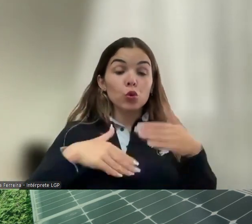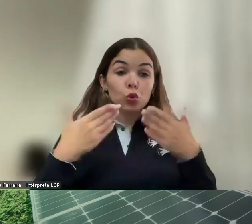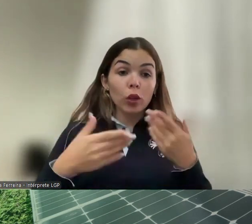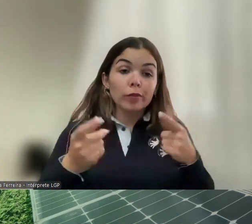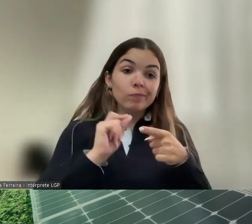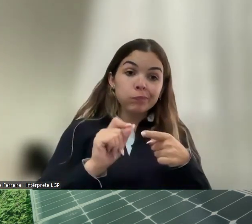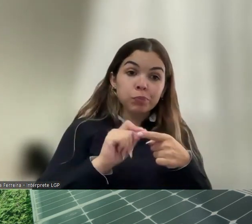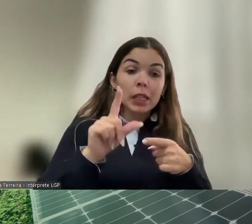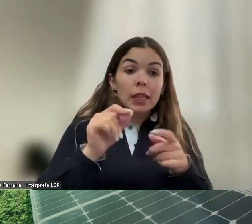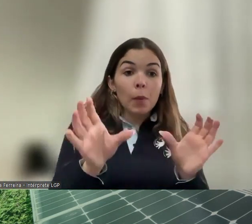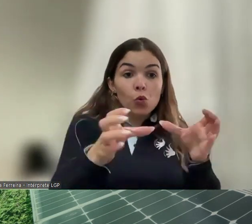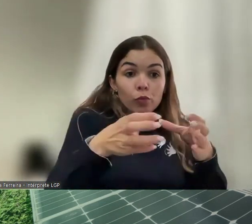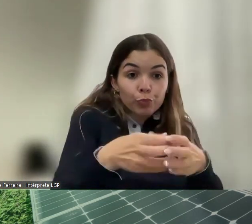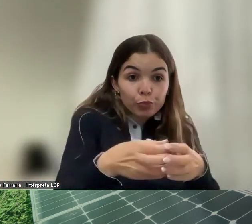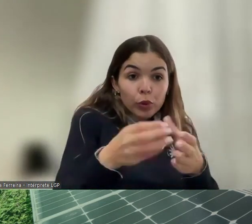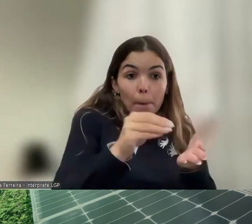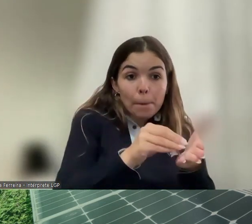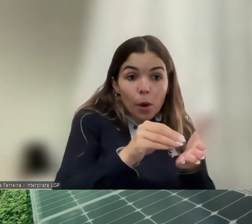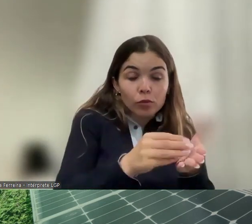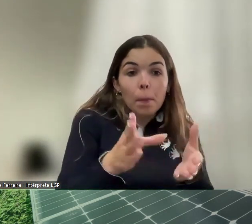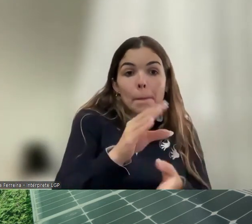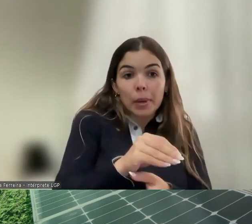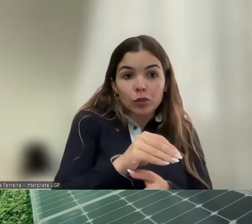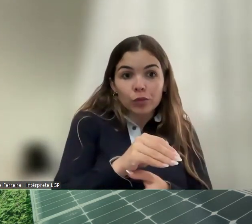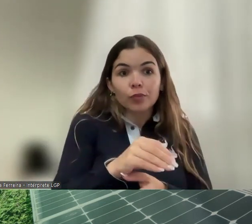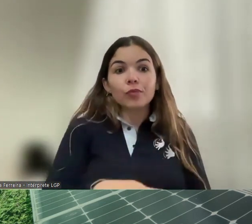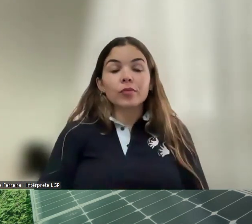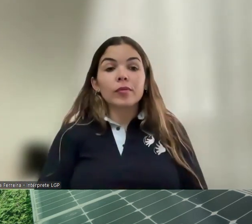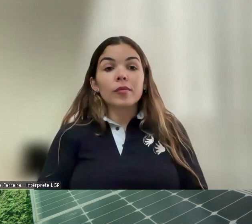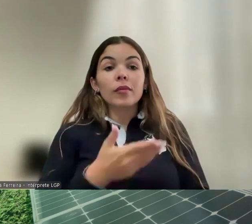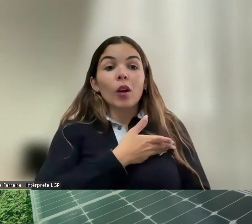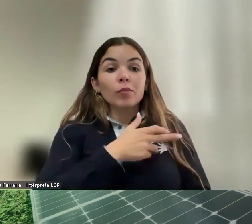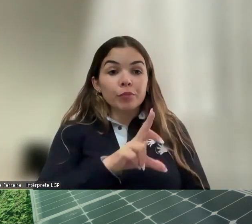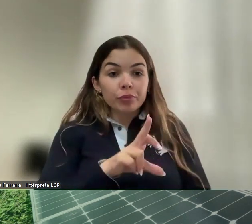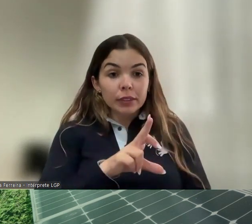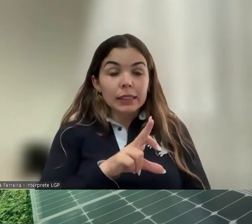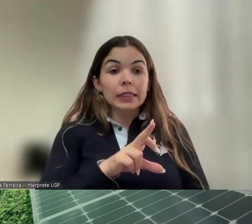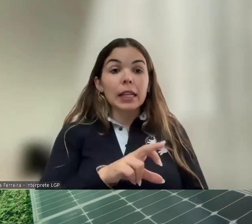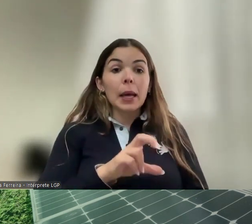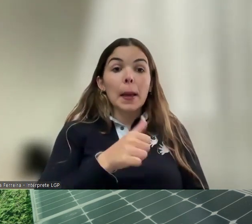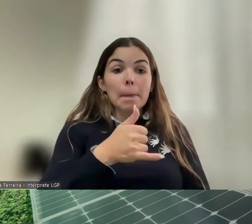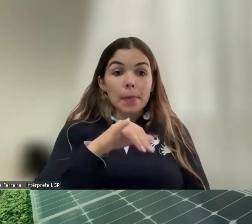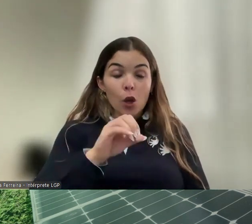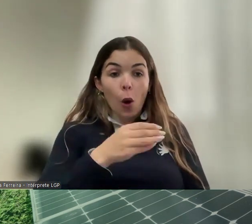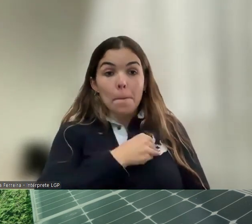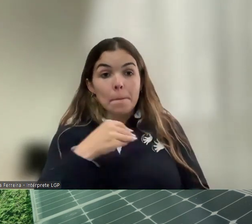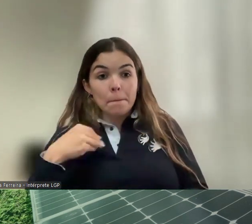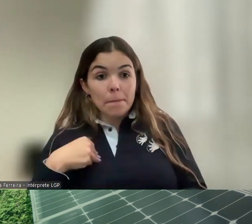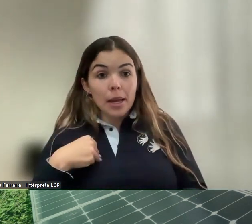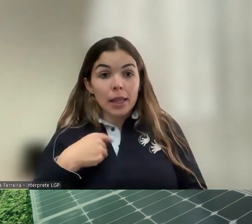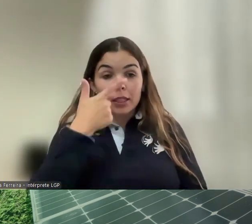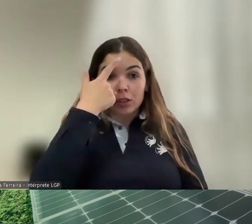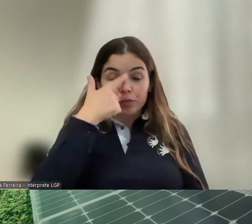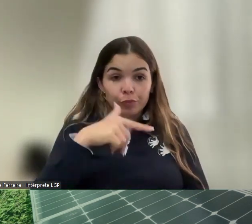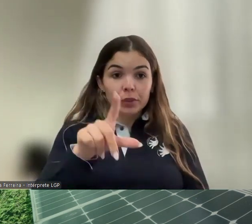particular em comunidades mais vulneráveis. O nosso orador é doutorado em Ciências Biomédicas pela Universidade de Coimbra e licenciado em Biologia pela